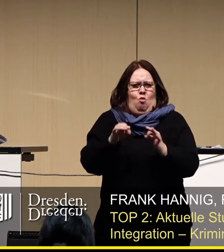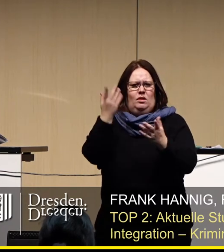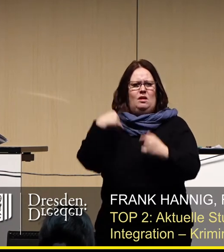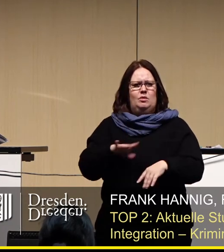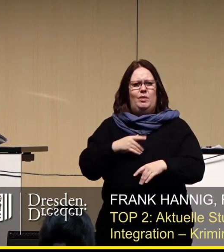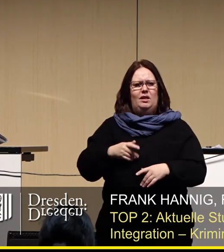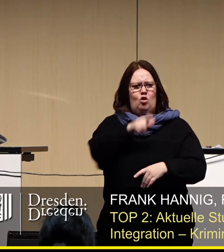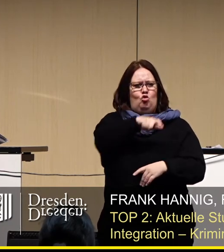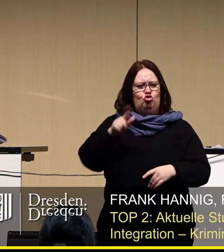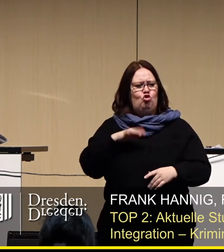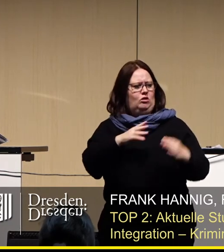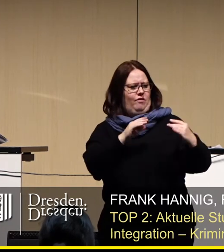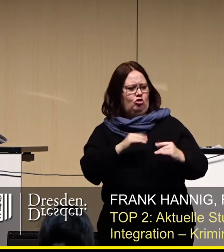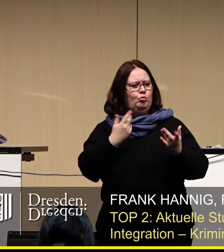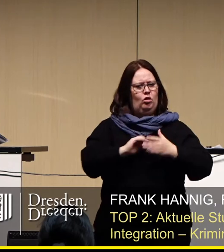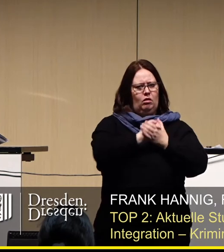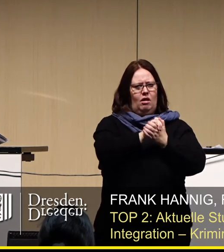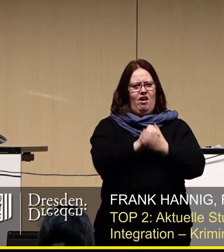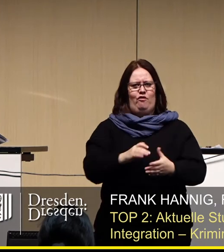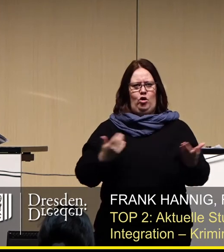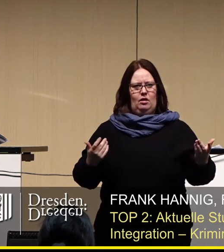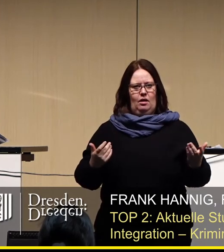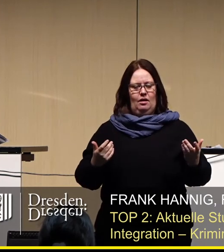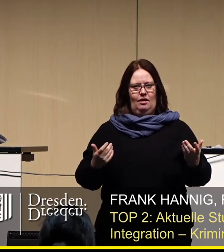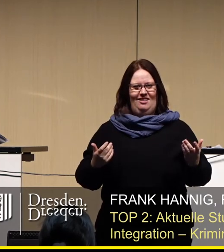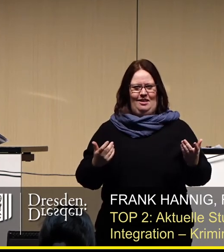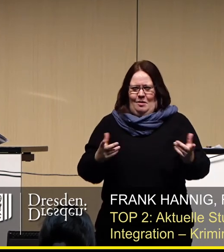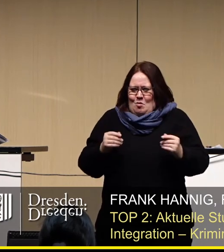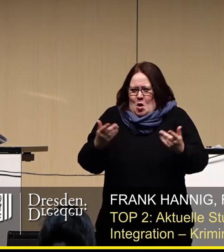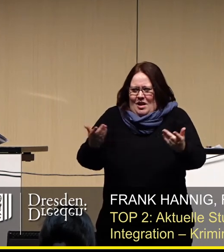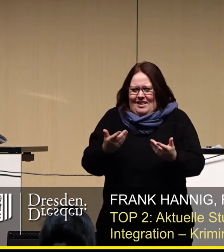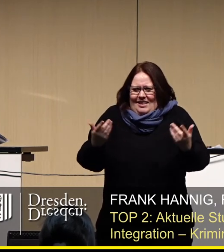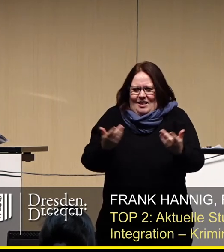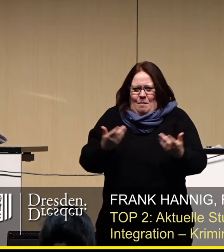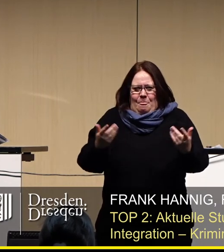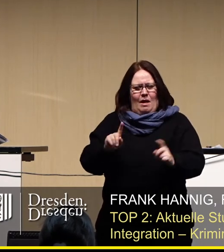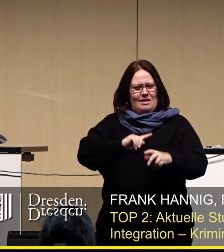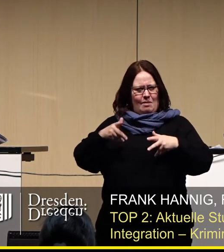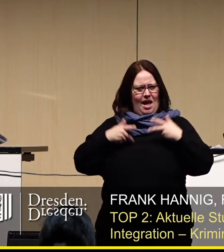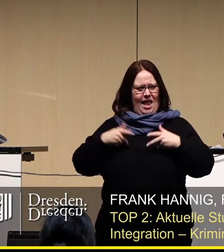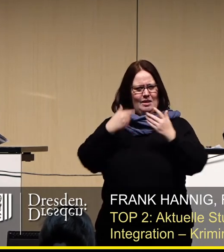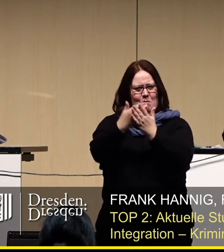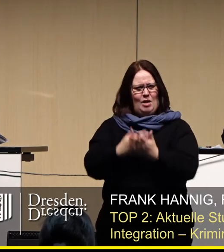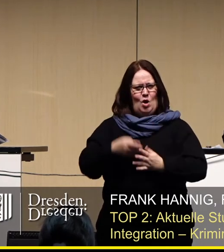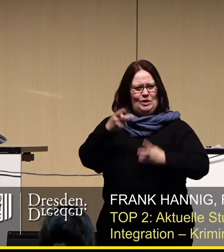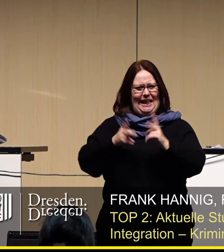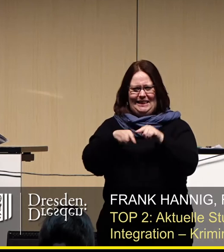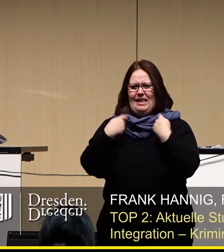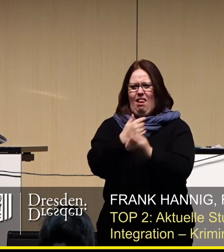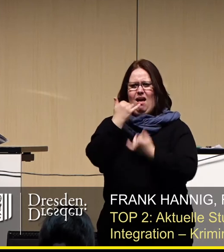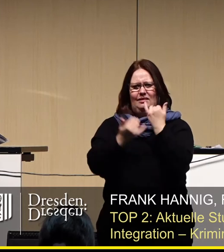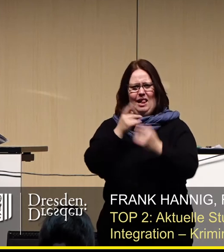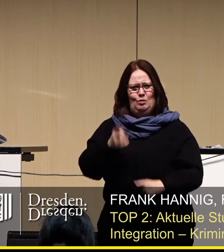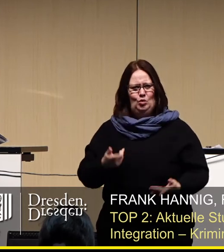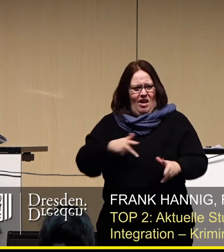doch mit den Türstehern längst schon wieder gequatscht, wir sind wieder Freunde. Das kann man, wissen Sie, mich ärgert immer, wenn ich solche Beispiele aus dem Gerichtssaal erzähle,